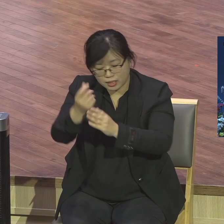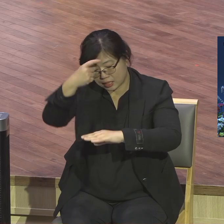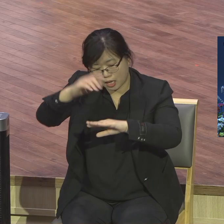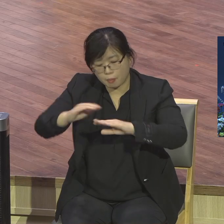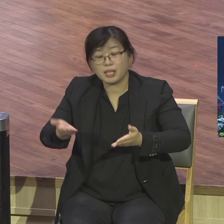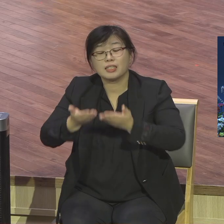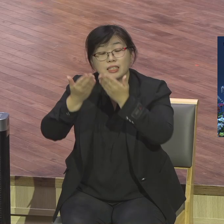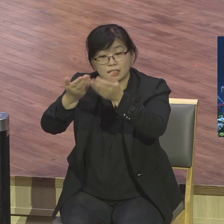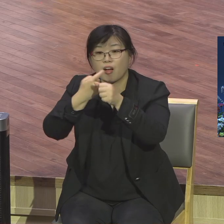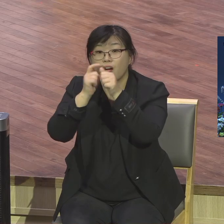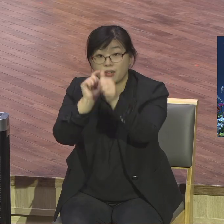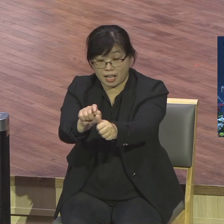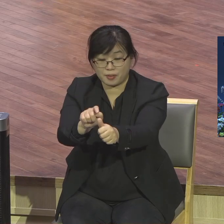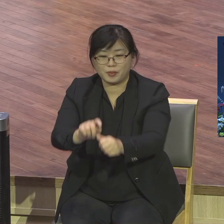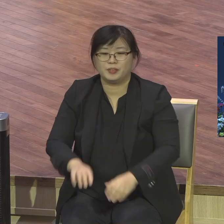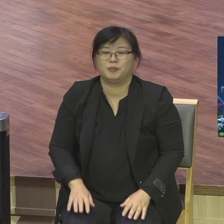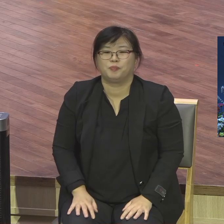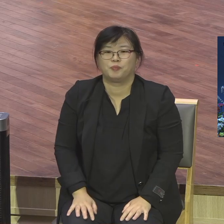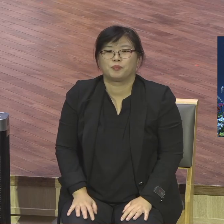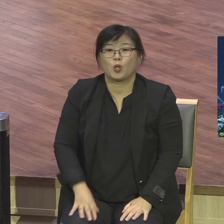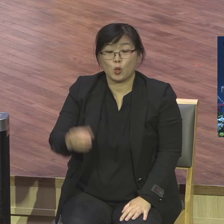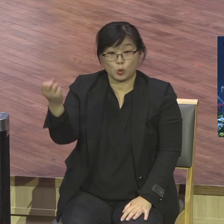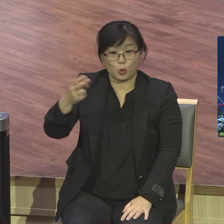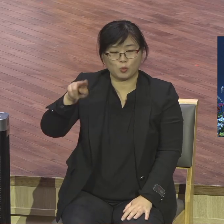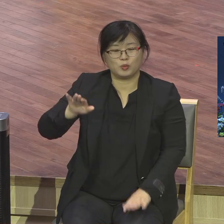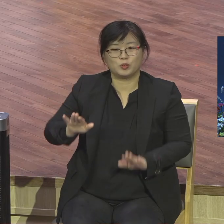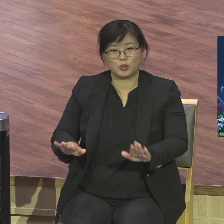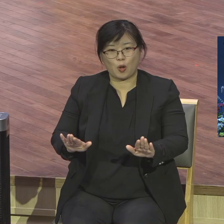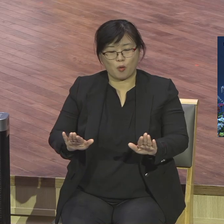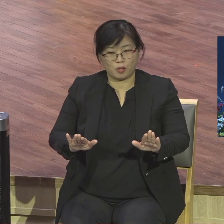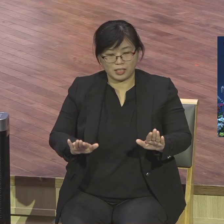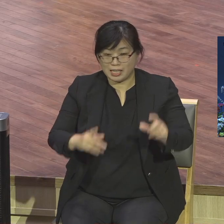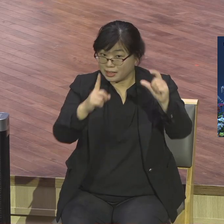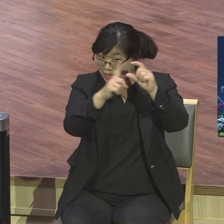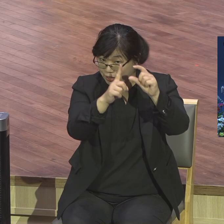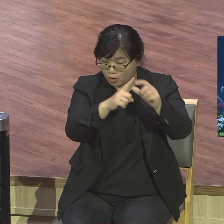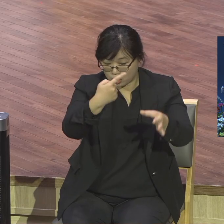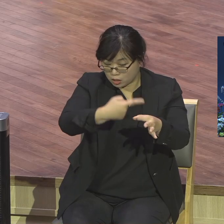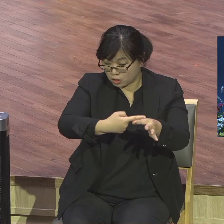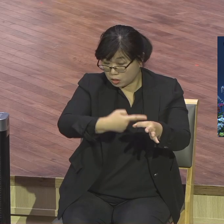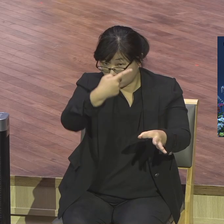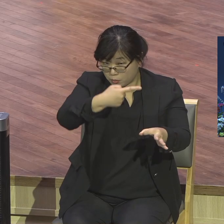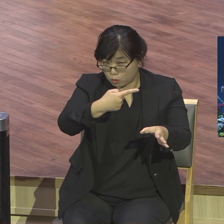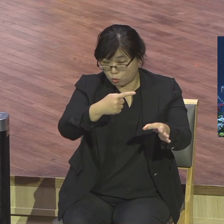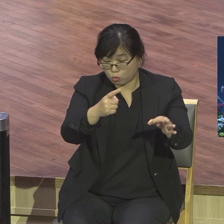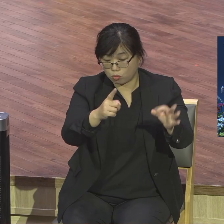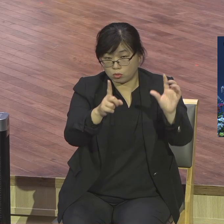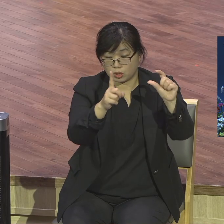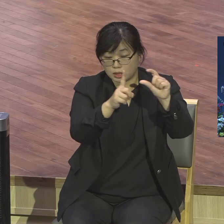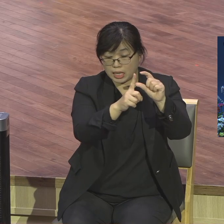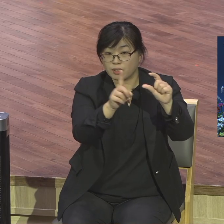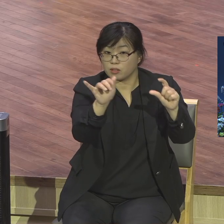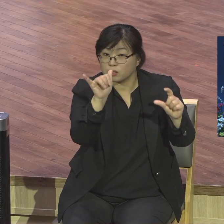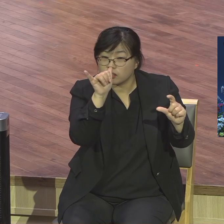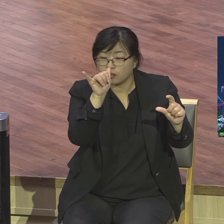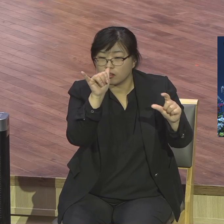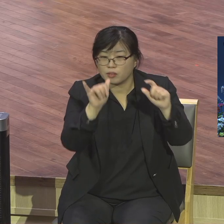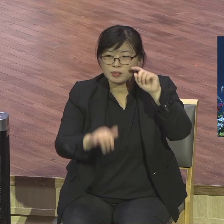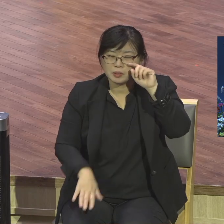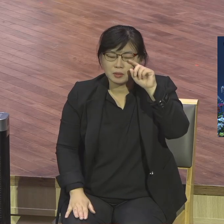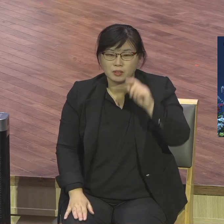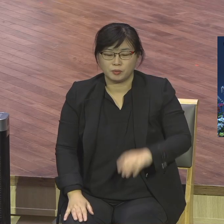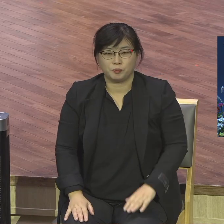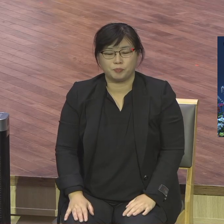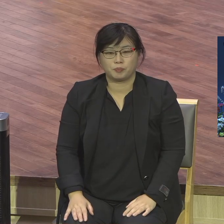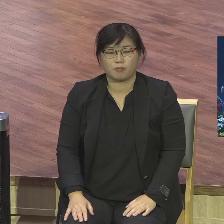사람은 십일조가 구약 율법 규정이고 복음실에 있는 교회가 강조해서 안 된다고 주장합니다 그런데 이거는 속는 거예요 마타고문